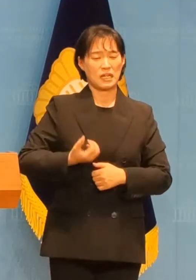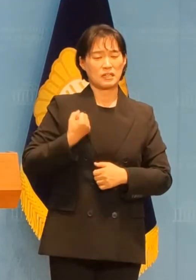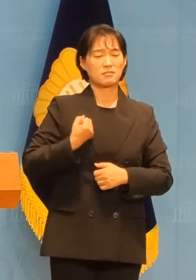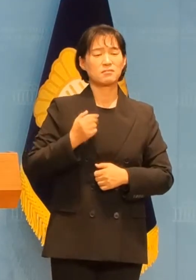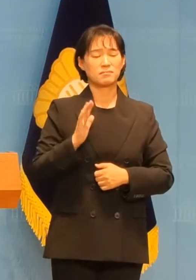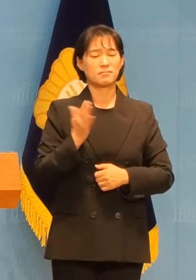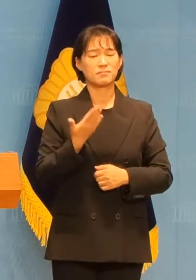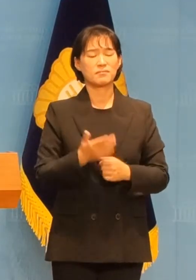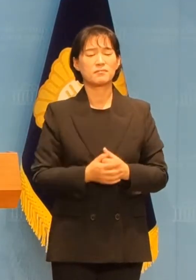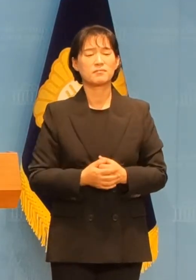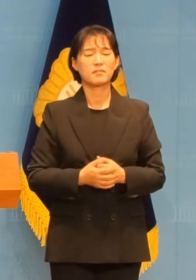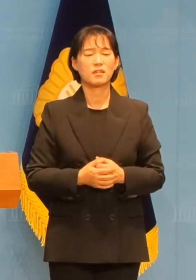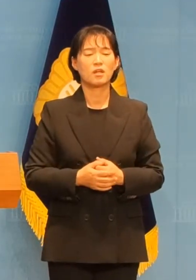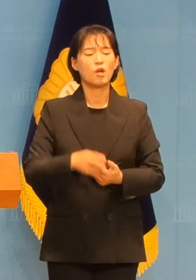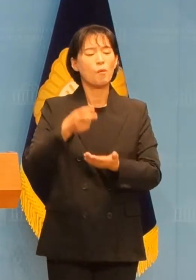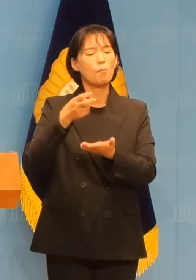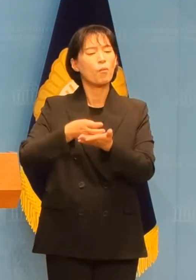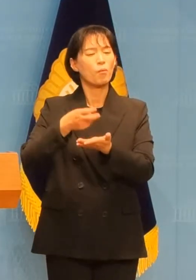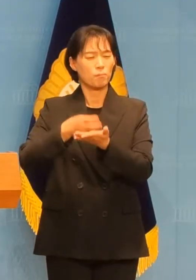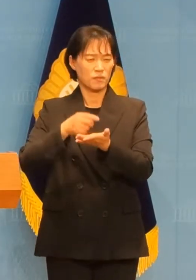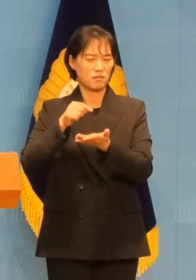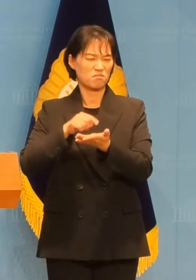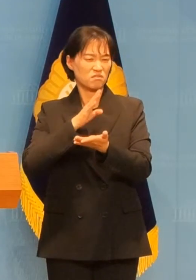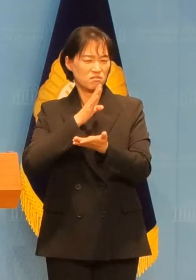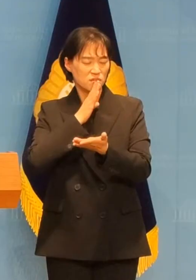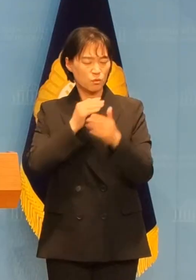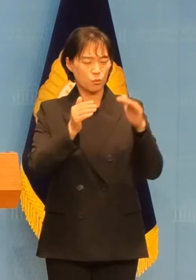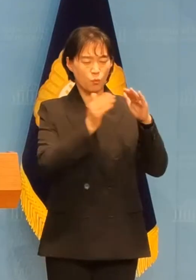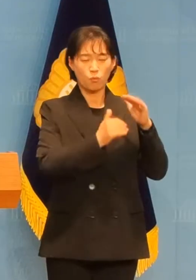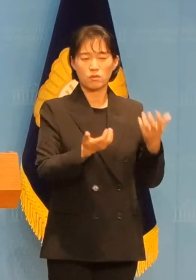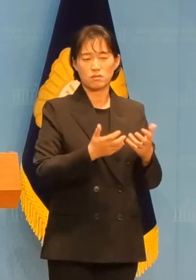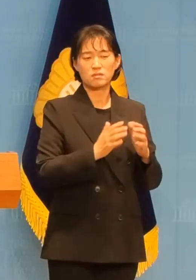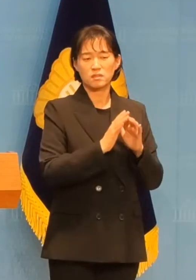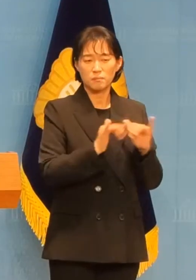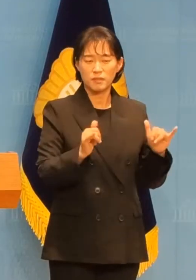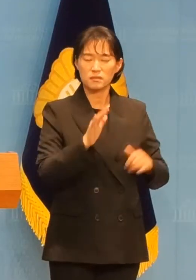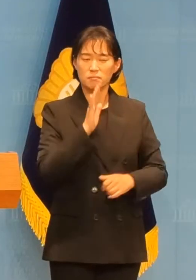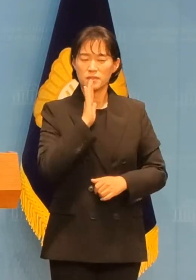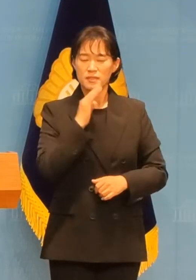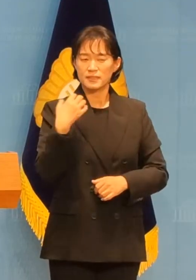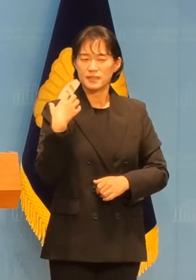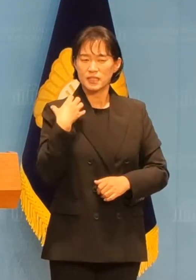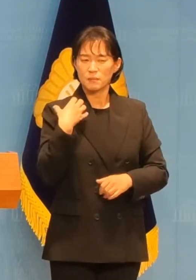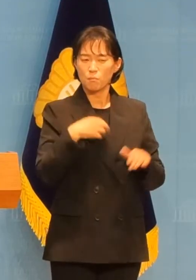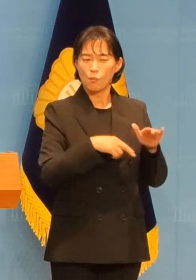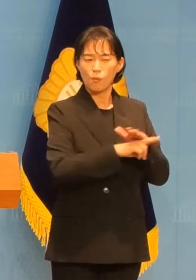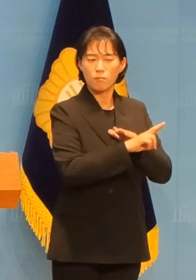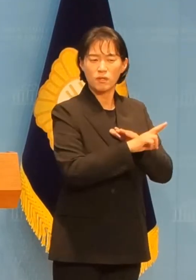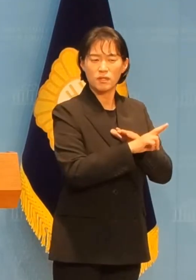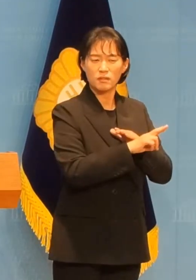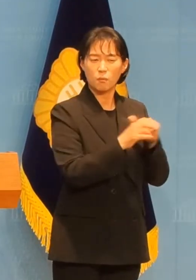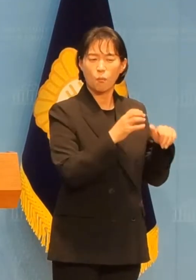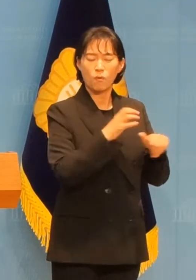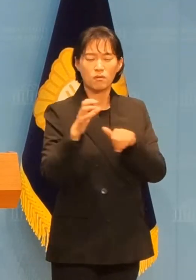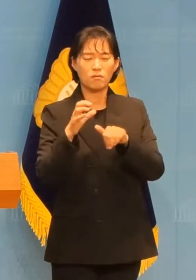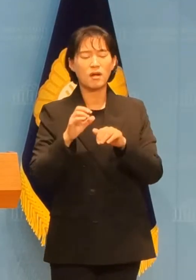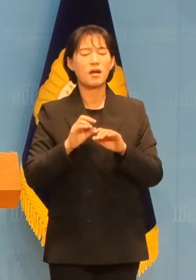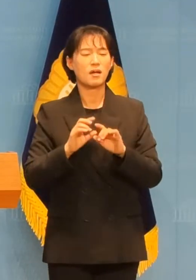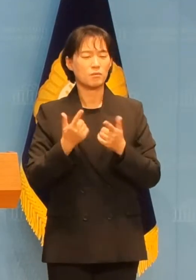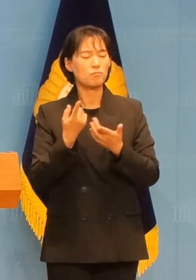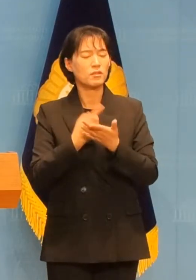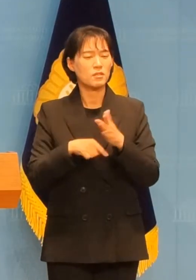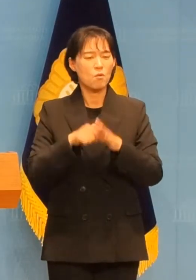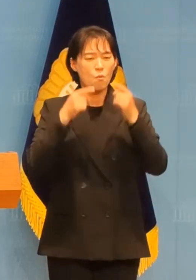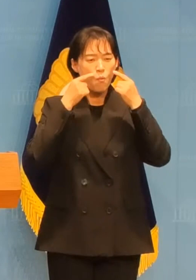뿐입니다. 법의 취지가 실제 공직사회에서 책임 회피의 도구로 악용되지 않도록